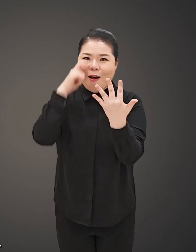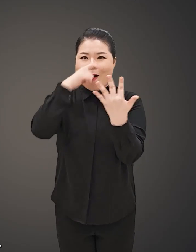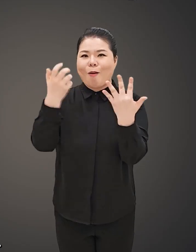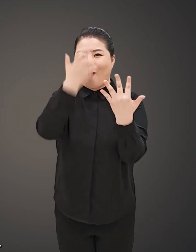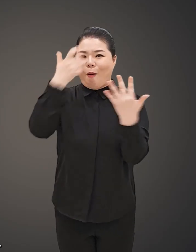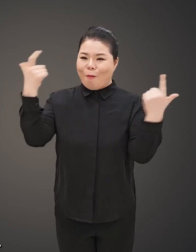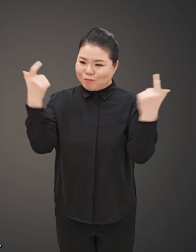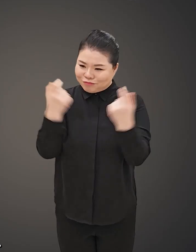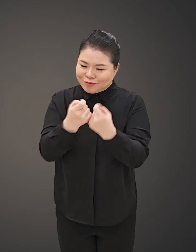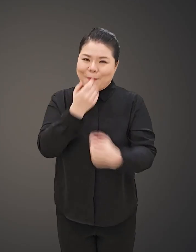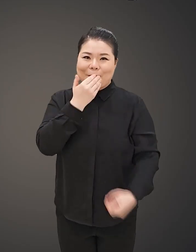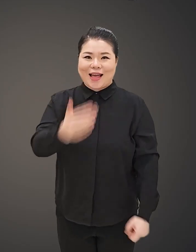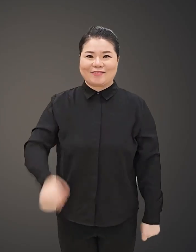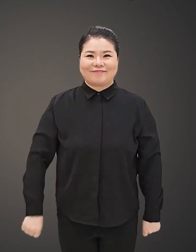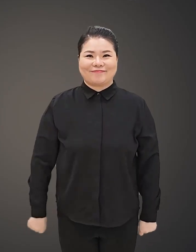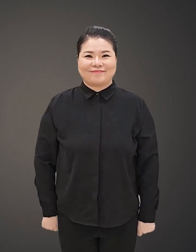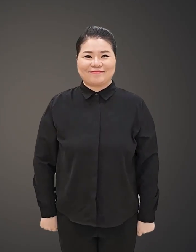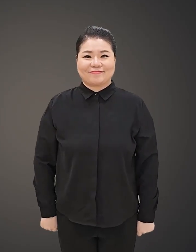있습니다.